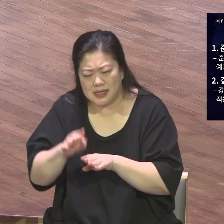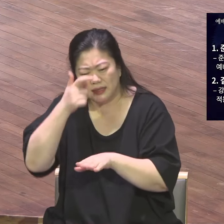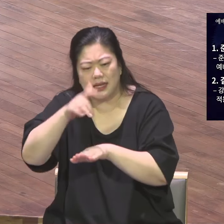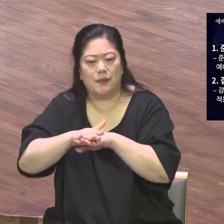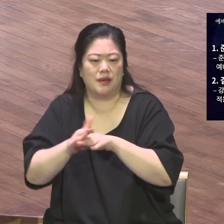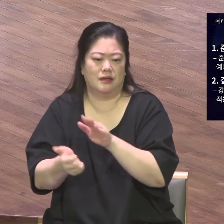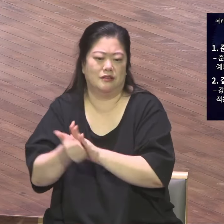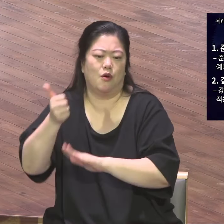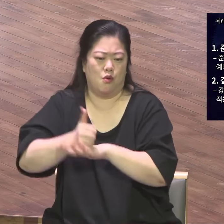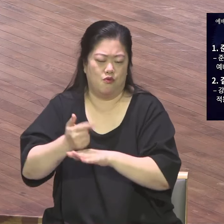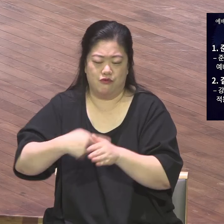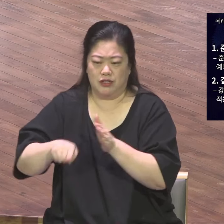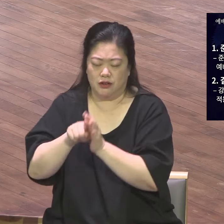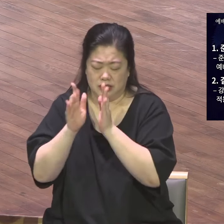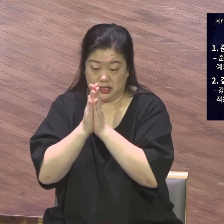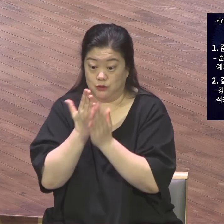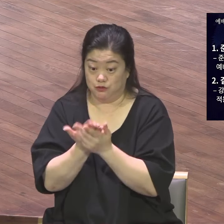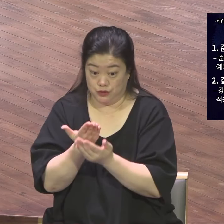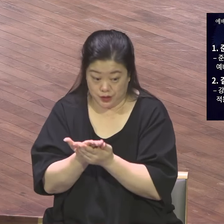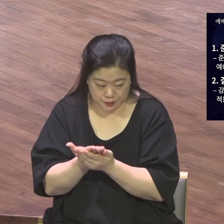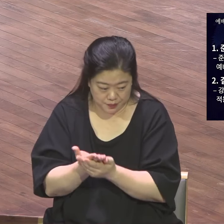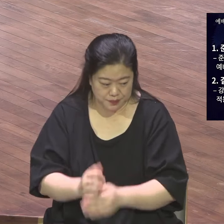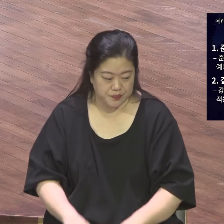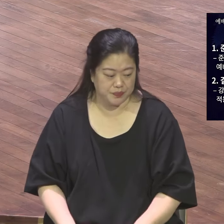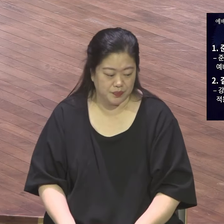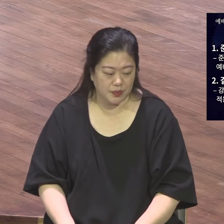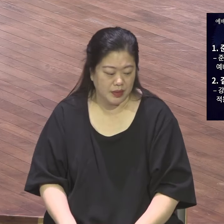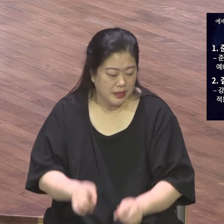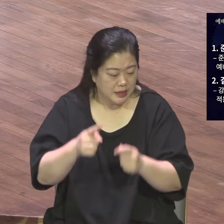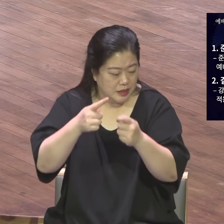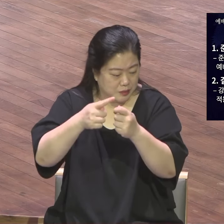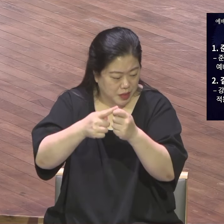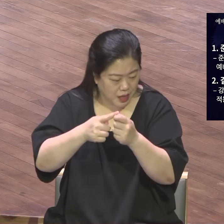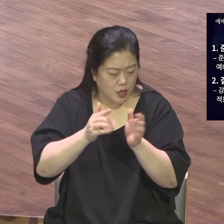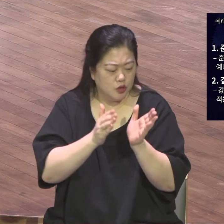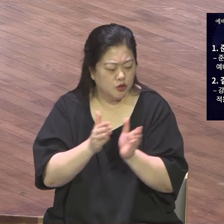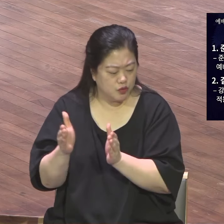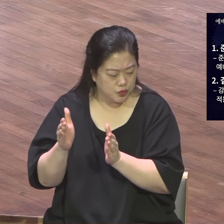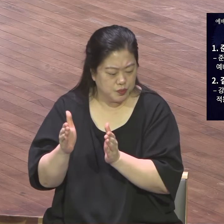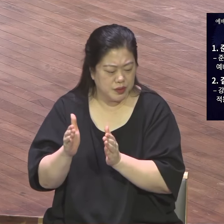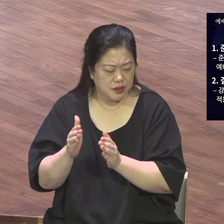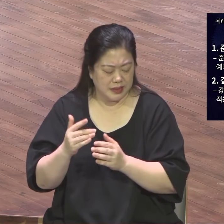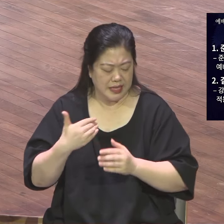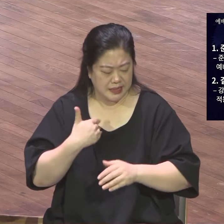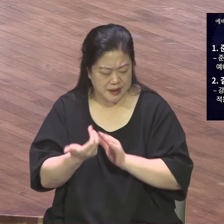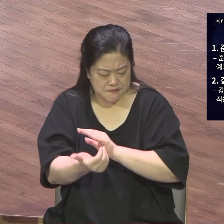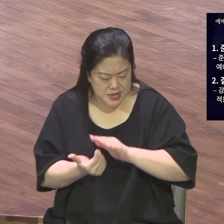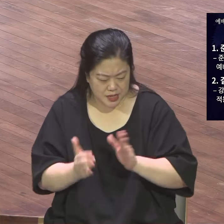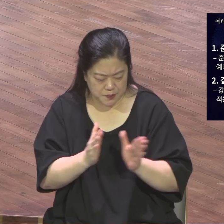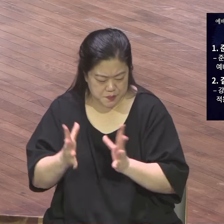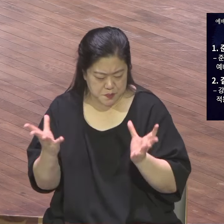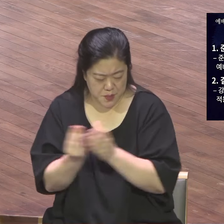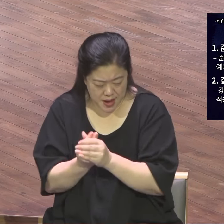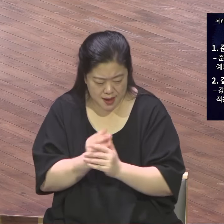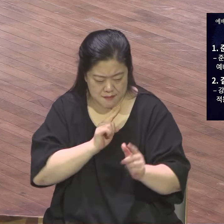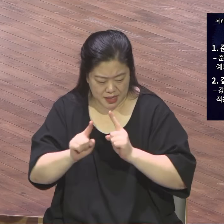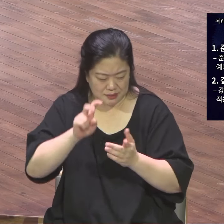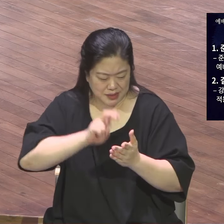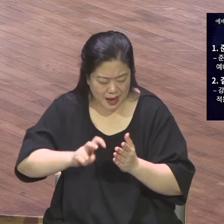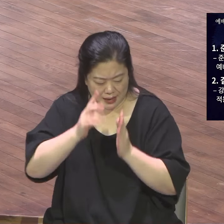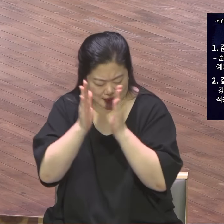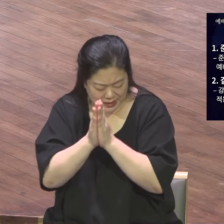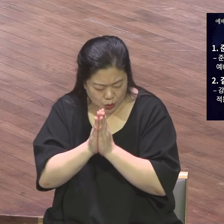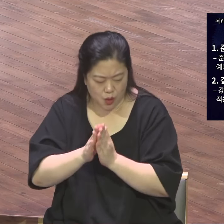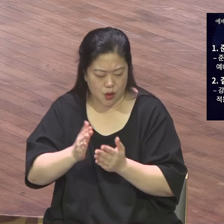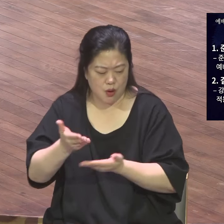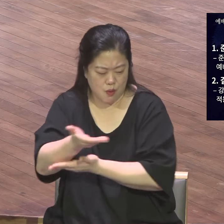주일 오늘 온종일 말씀 준비 하나님 앞에서 아시겠어요? 여러분 하나님 앞에서 정말 두르고 떨림으로